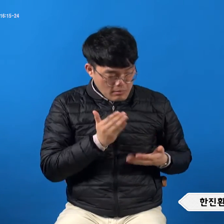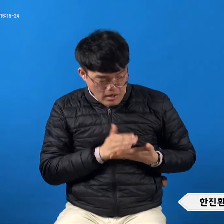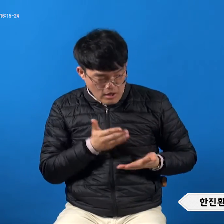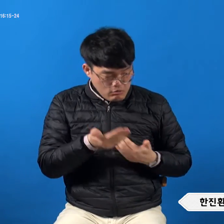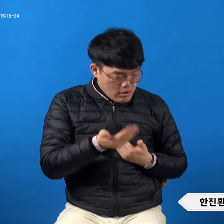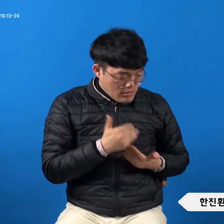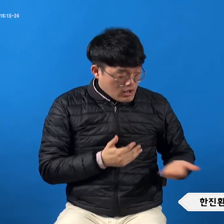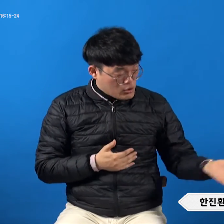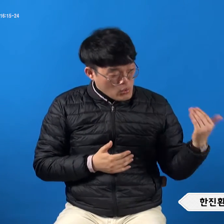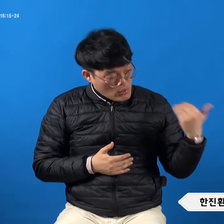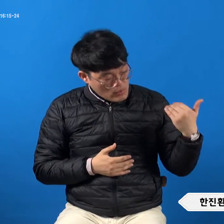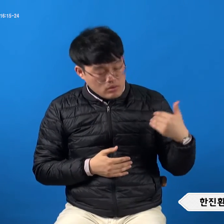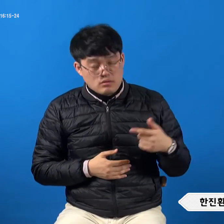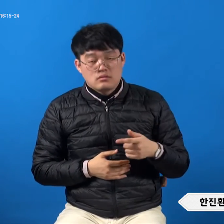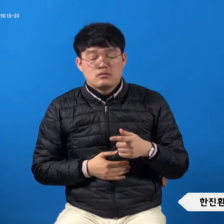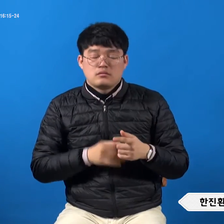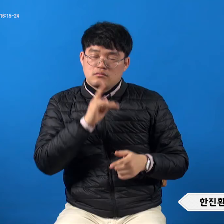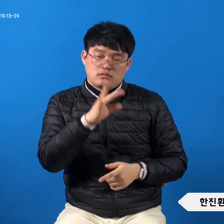아닙니다. give.